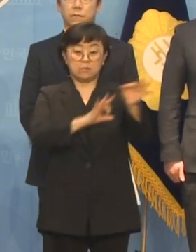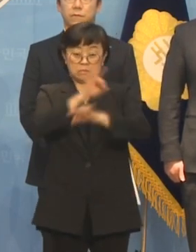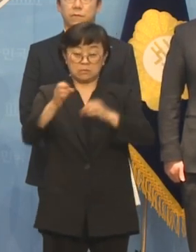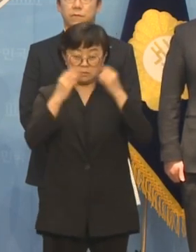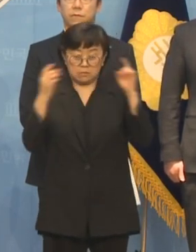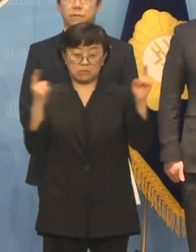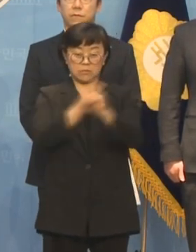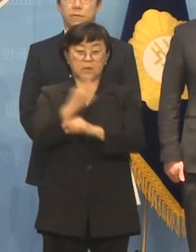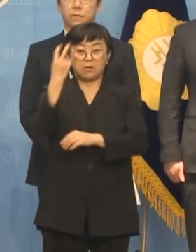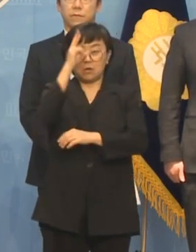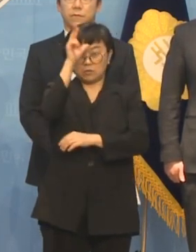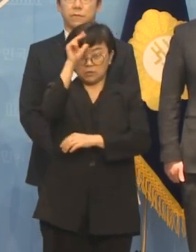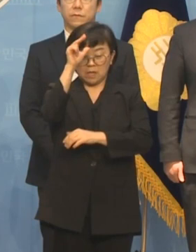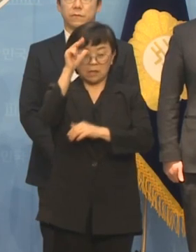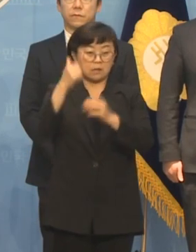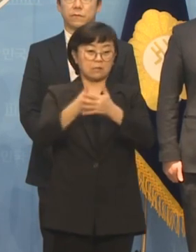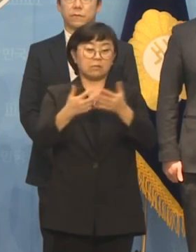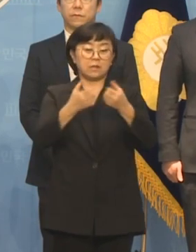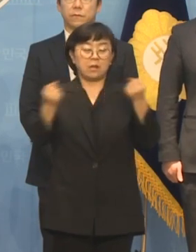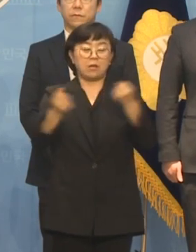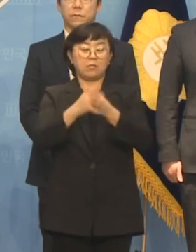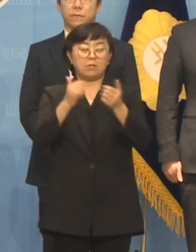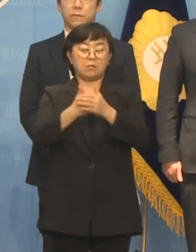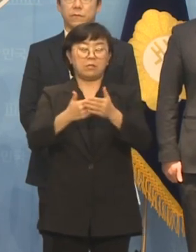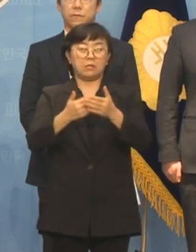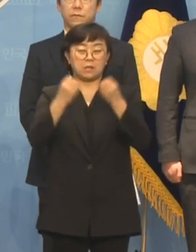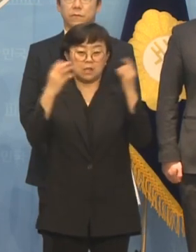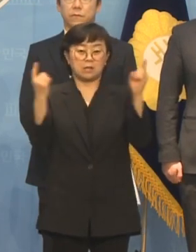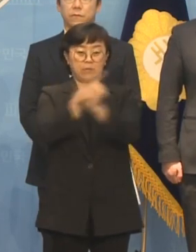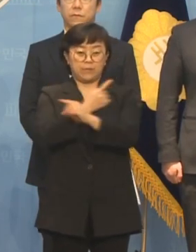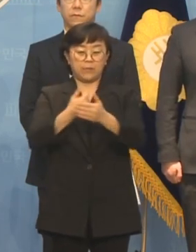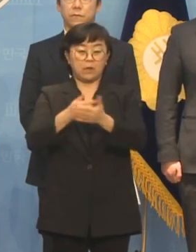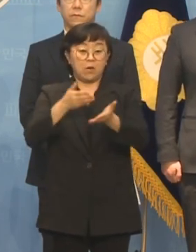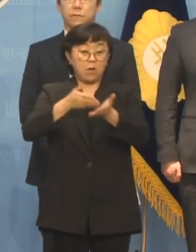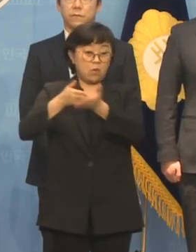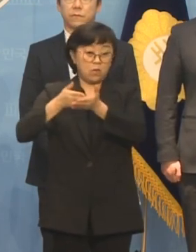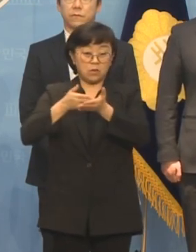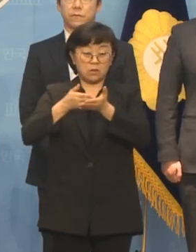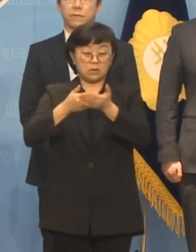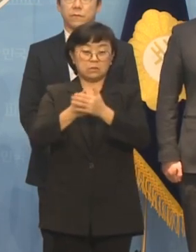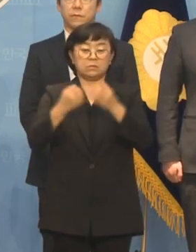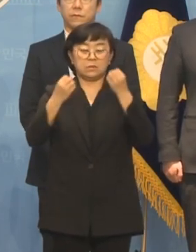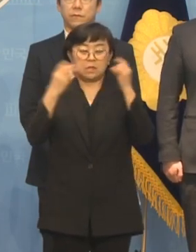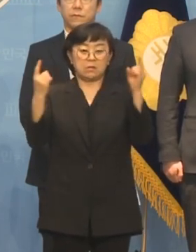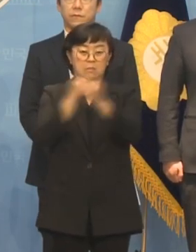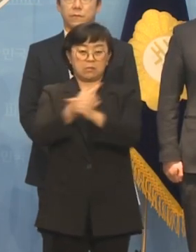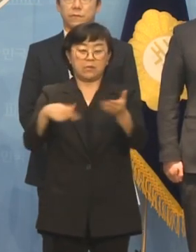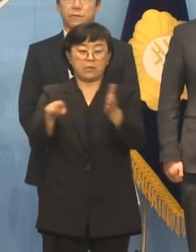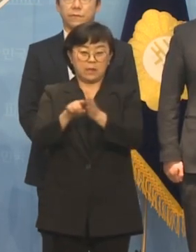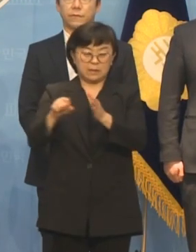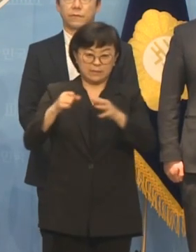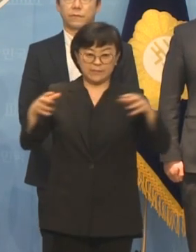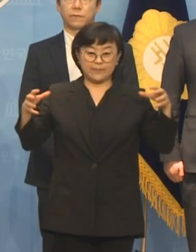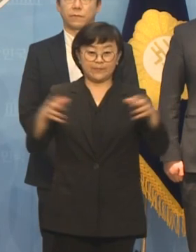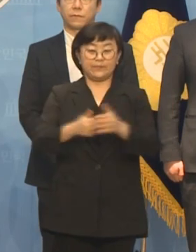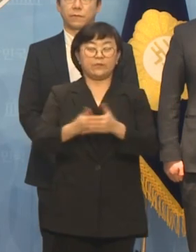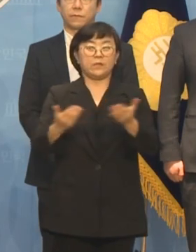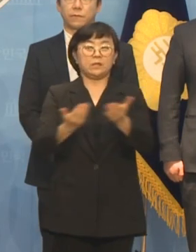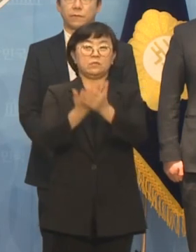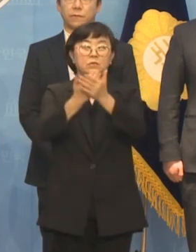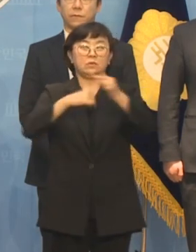개혁, 검찰개혁, 언론개혁을 앞당기는 최대개혁 연합이어야 합니다. 그 힘으로